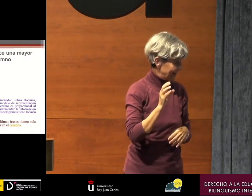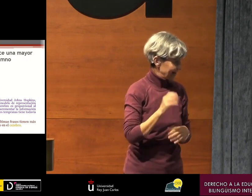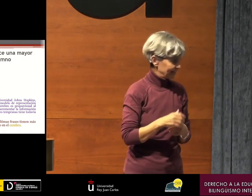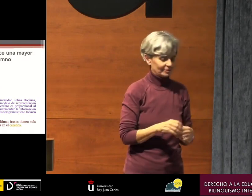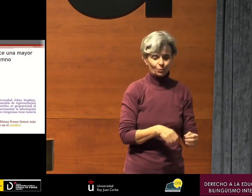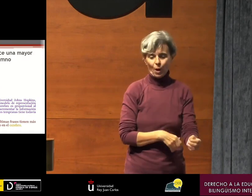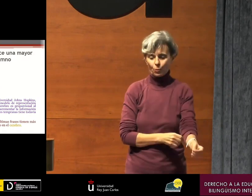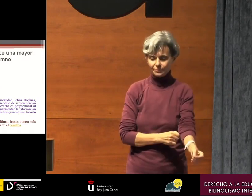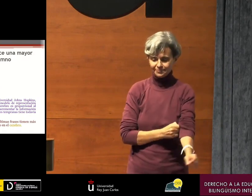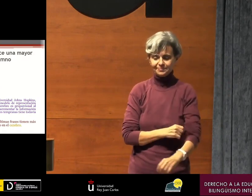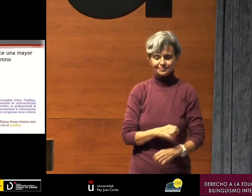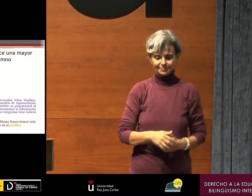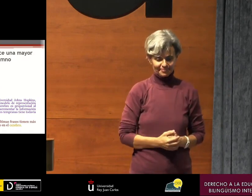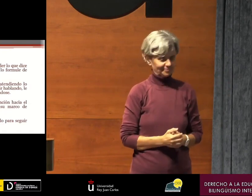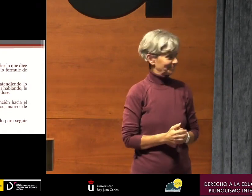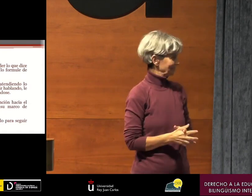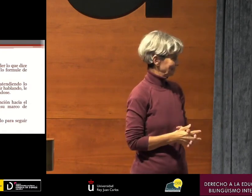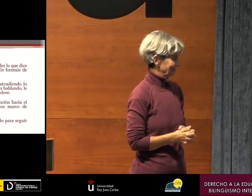en el cerebro.